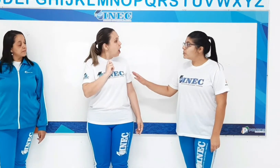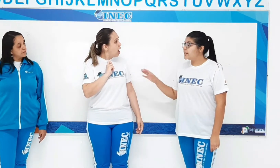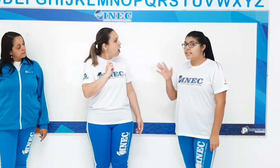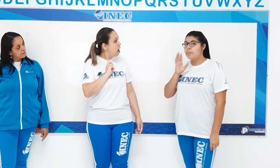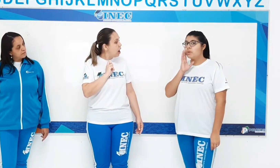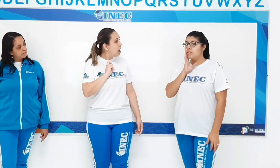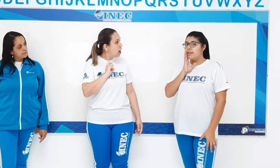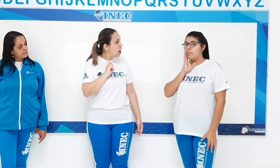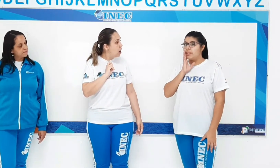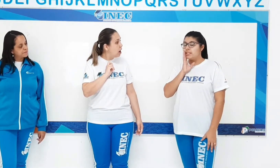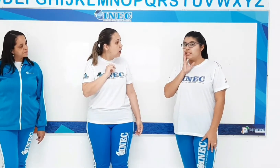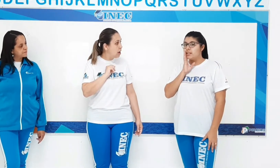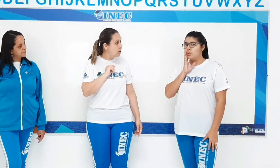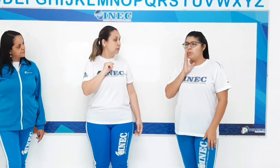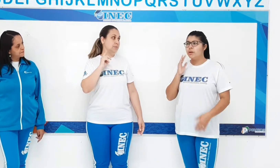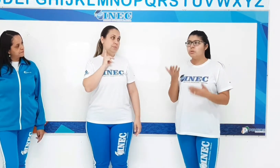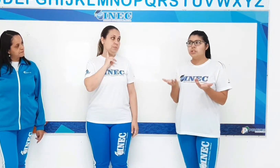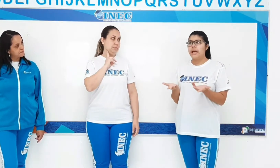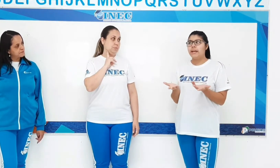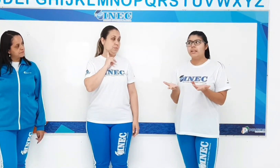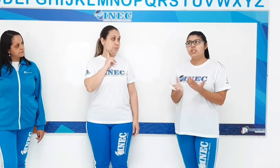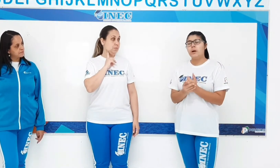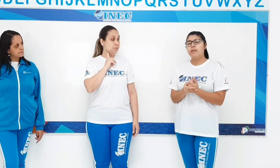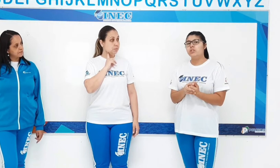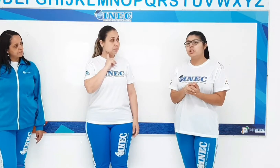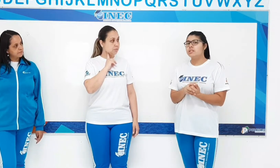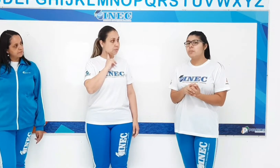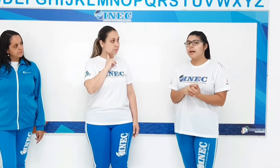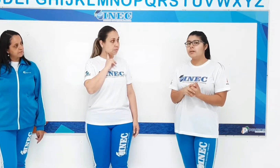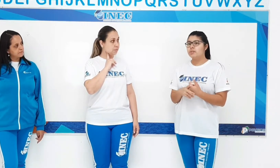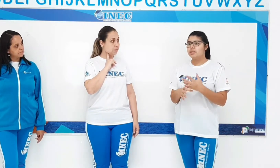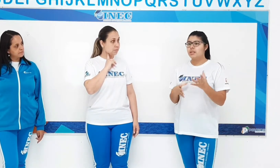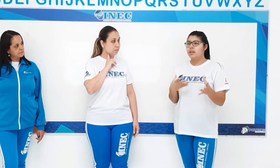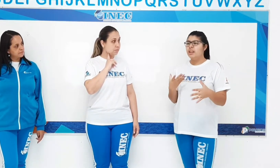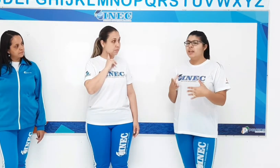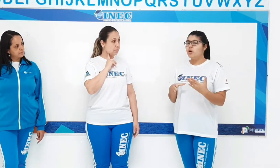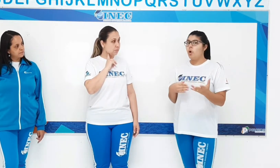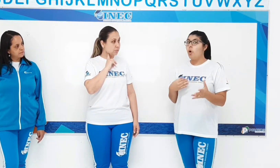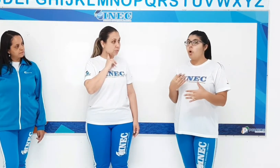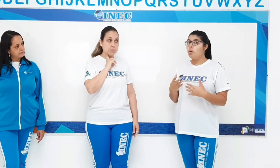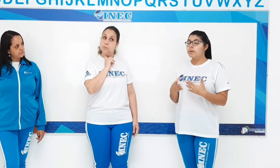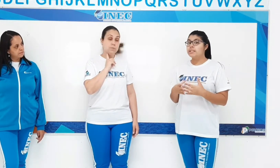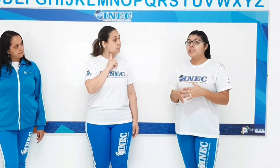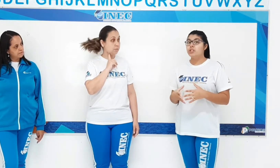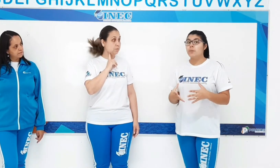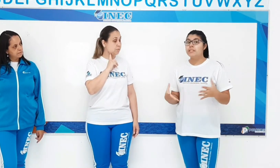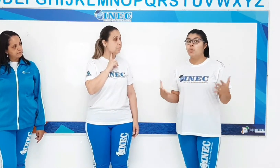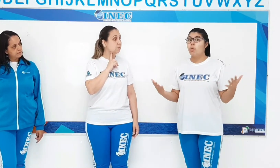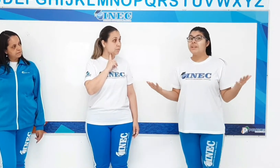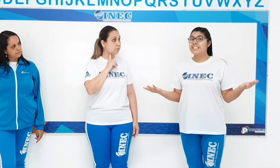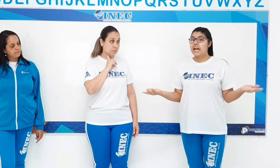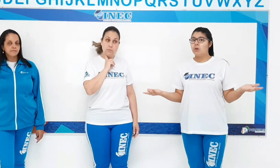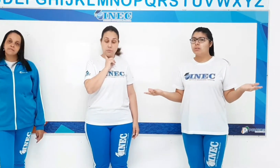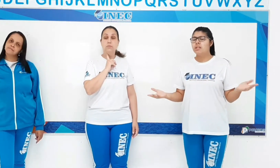Tia Rogéria, sabe o que eu estava pensando? Porque o cheque, geralmente, nós não pagamos, assim, em compras. Então, geralmente,